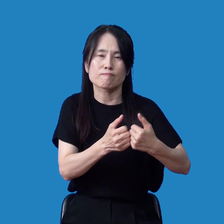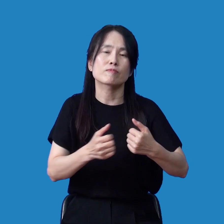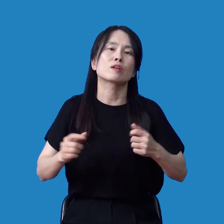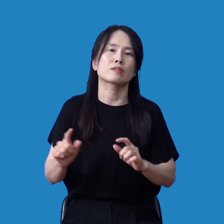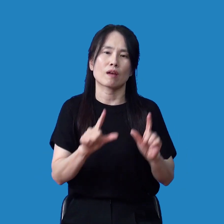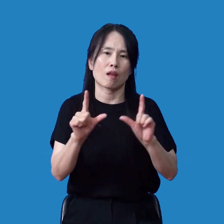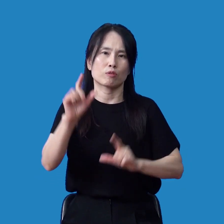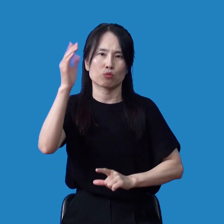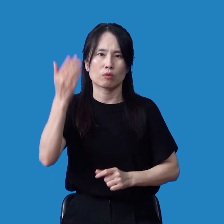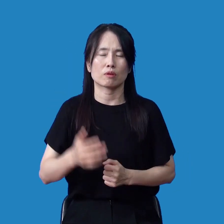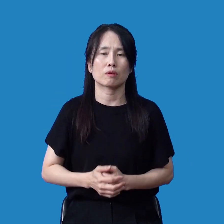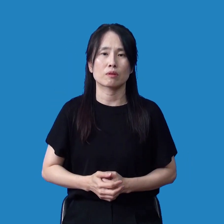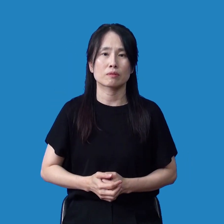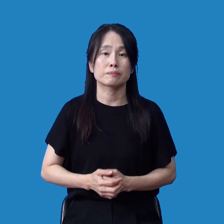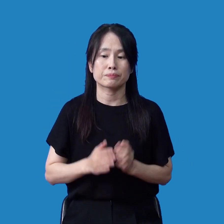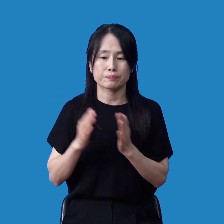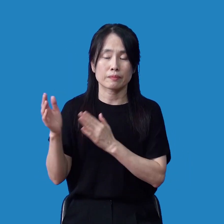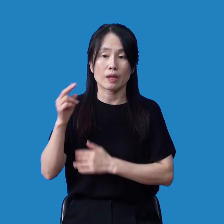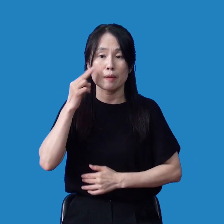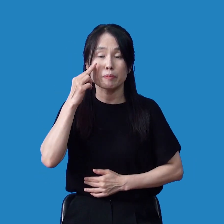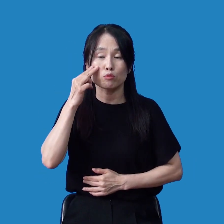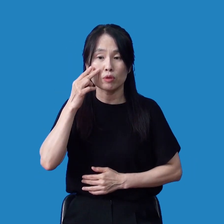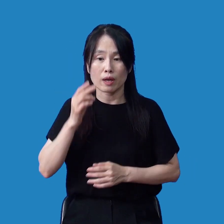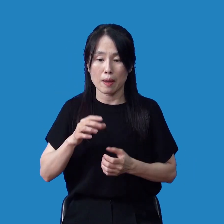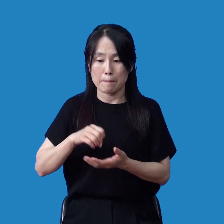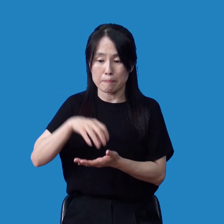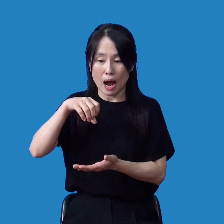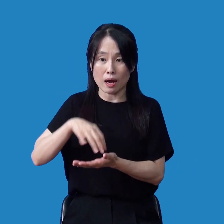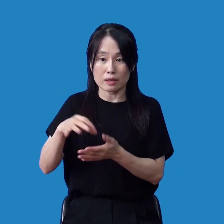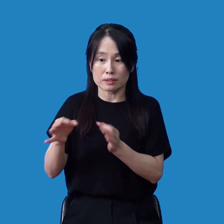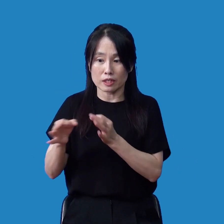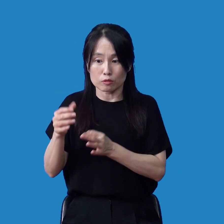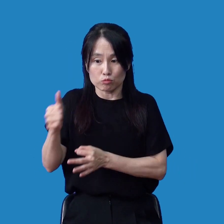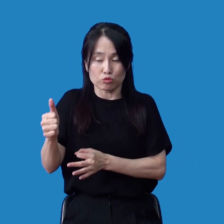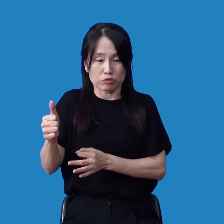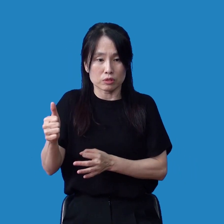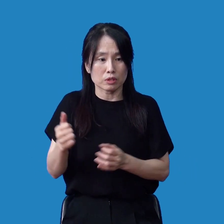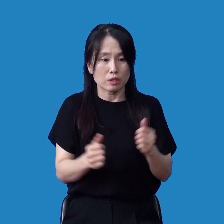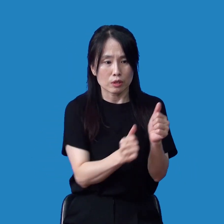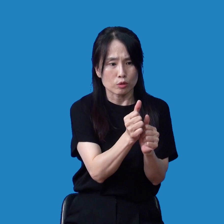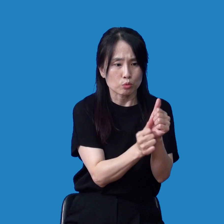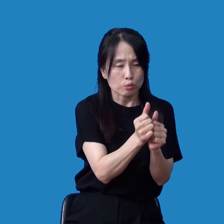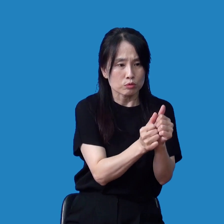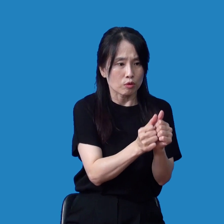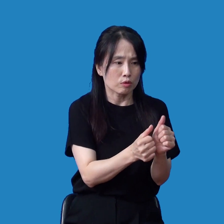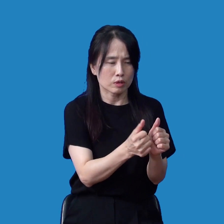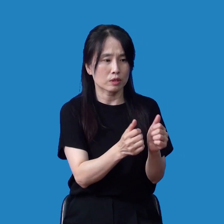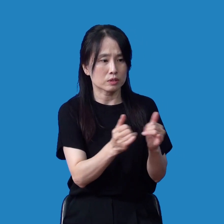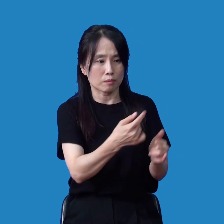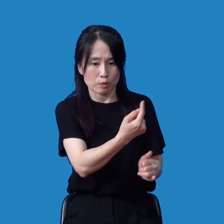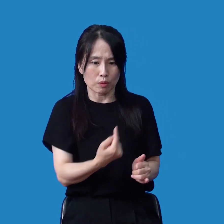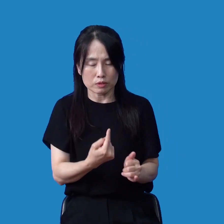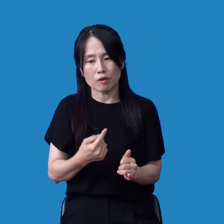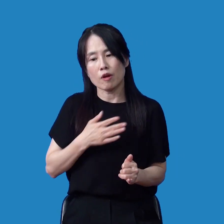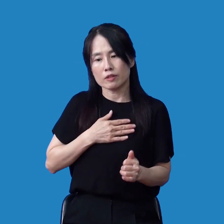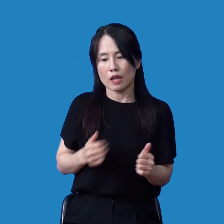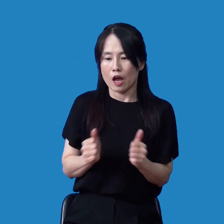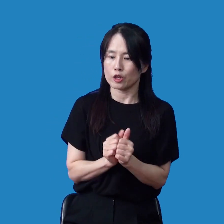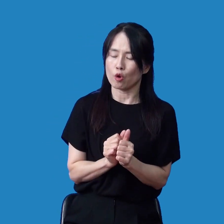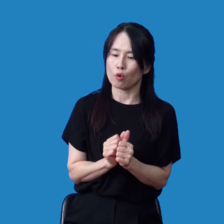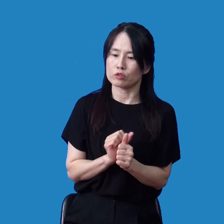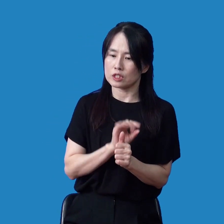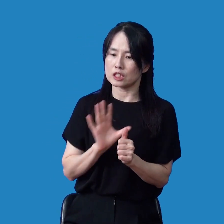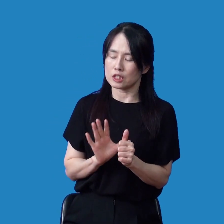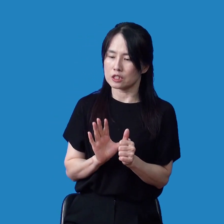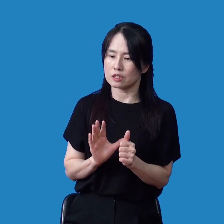미국의 어느 제과점 주인이 동성애 카풀이 와가지고 자기들 결혼식에 쓰겠다고 결혼 케이크를